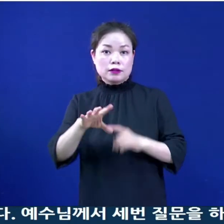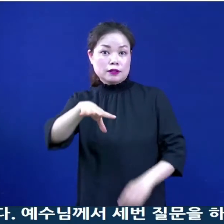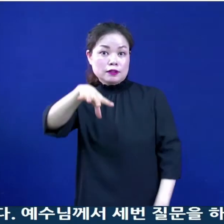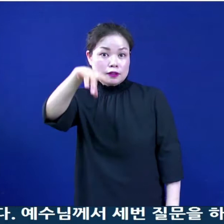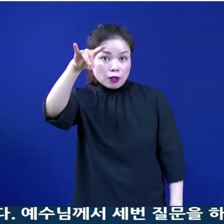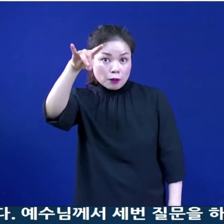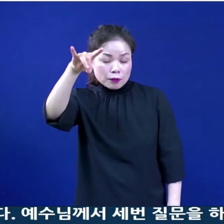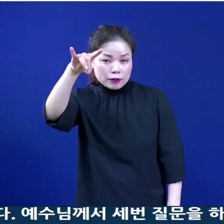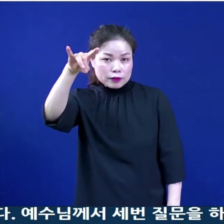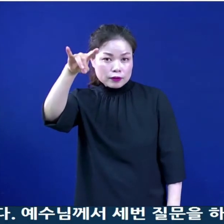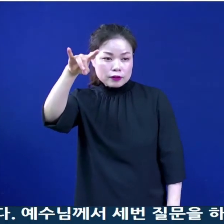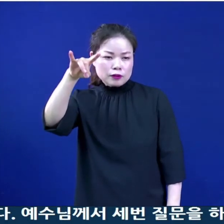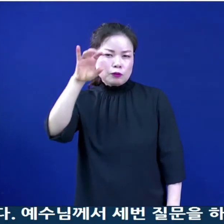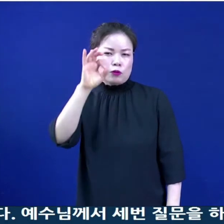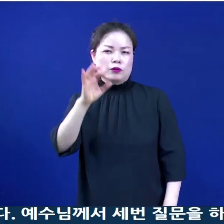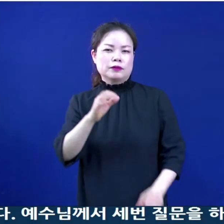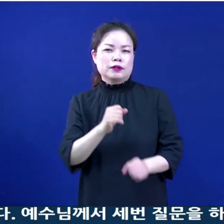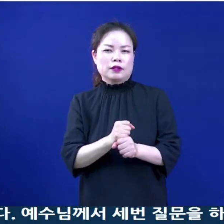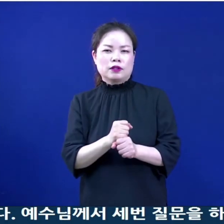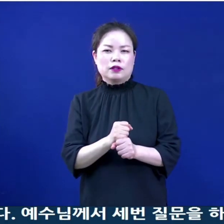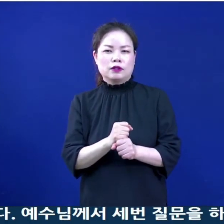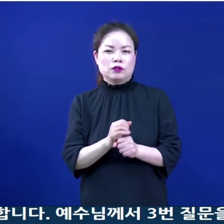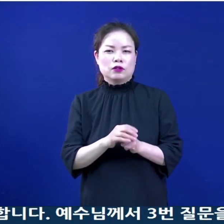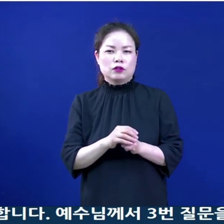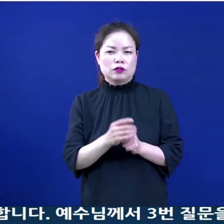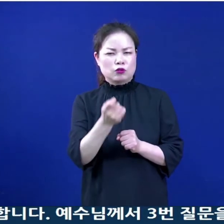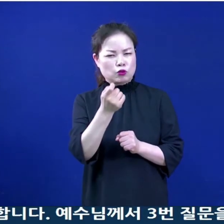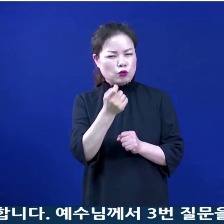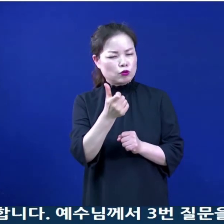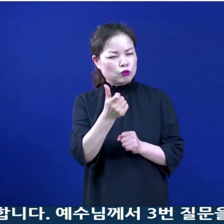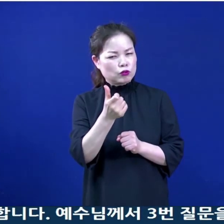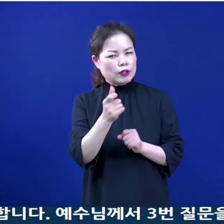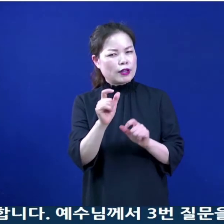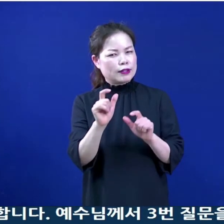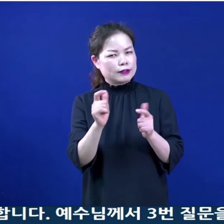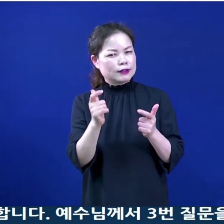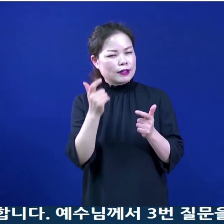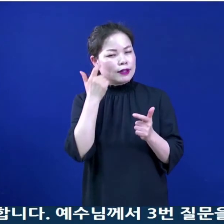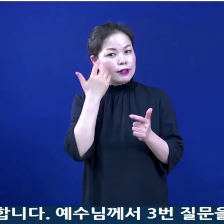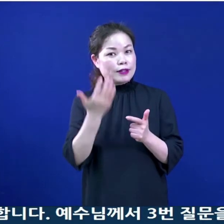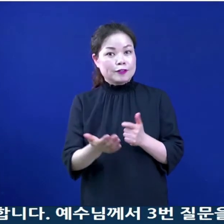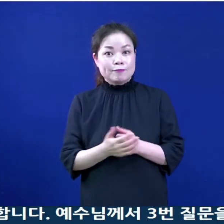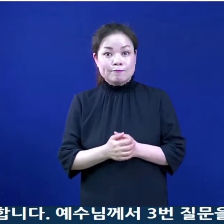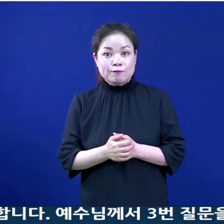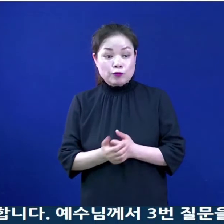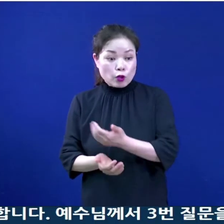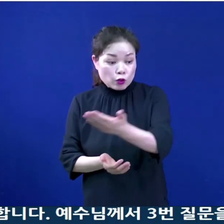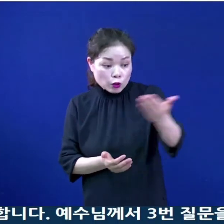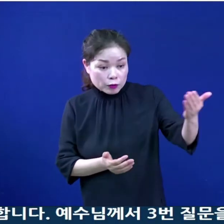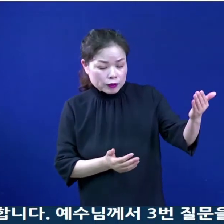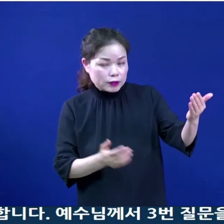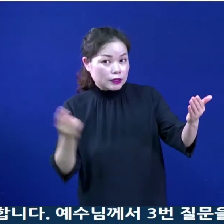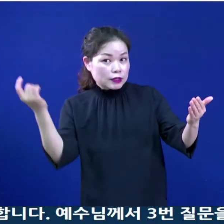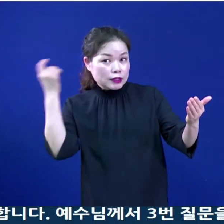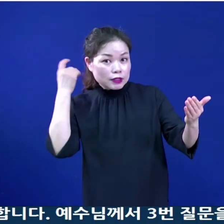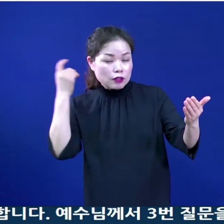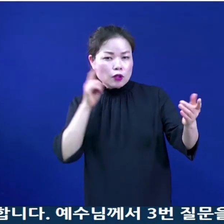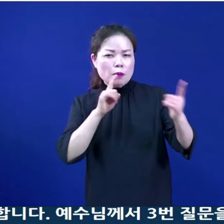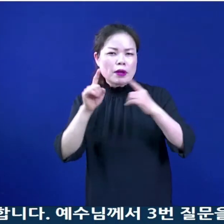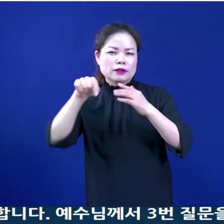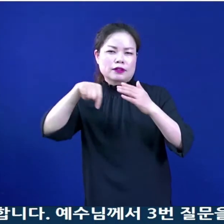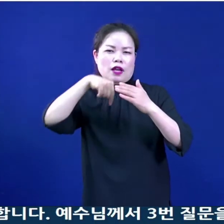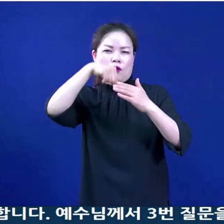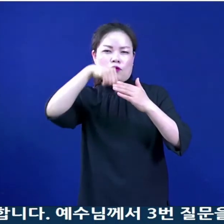처음 접해보시는 분은 아마 소수가 아닐까라고 제가 추측을 하는데, 여러분이 쭉 들었던 말씀 중에